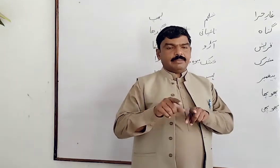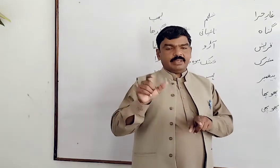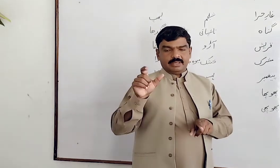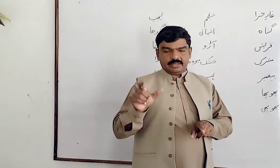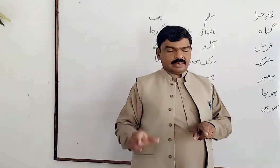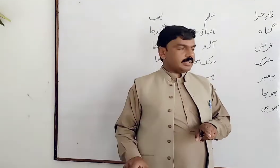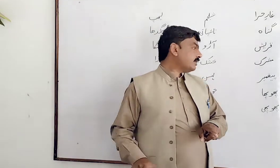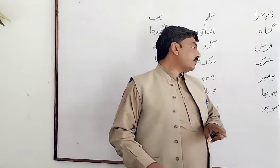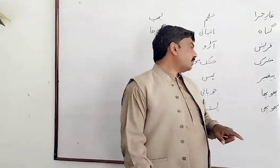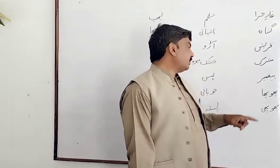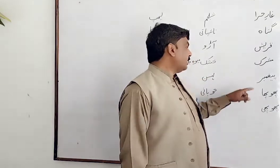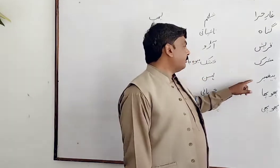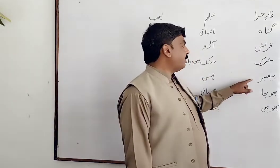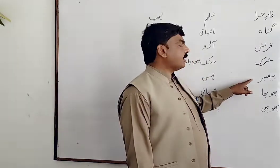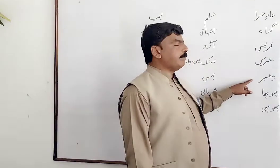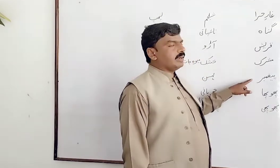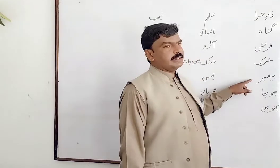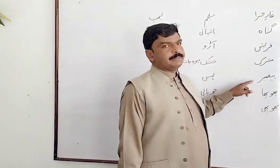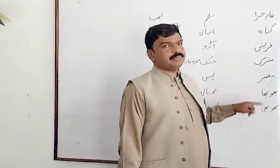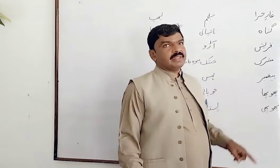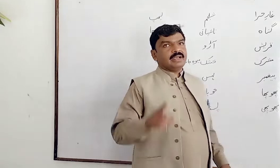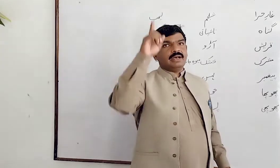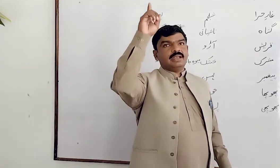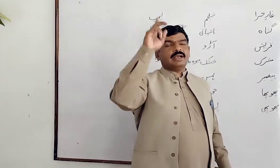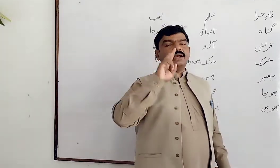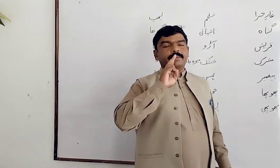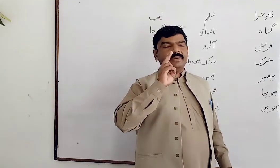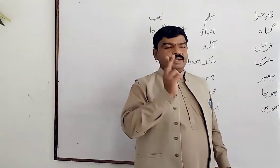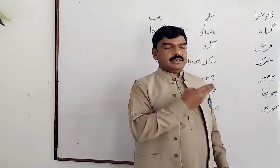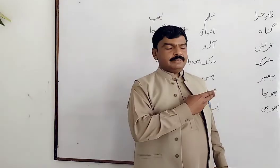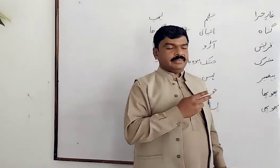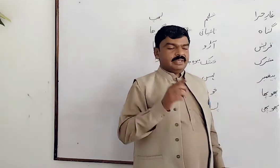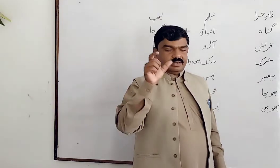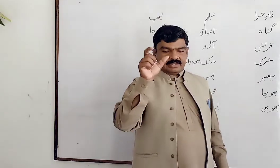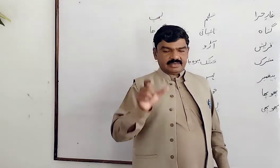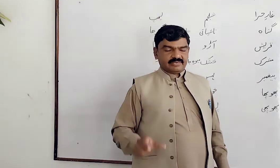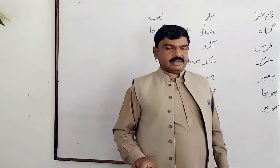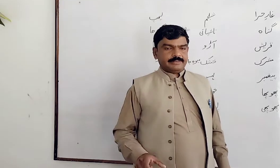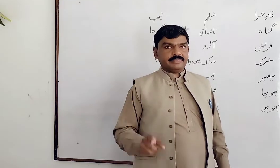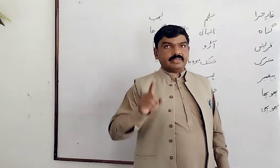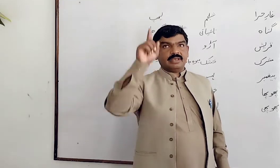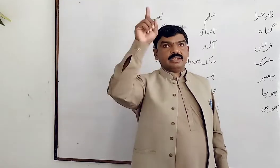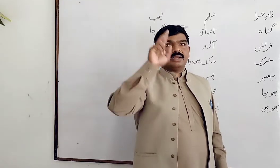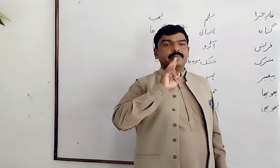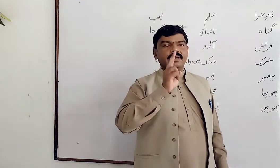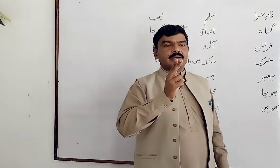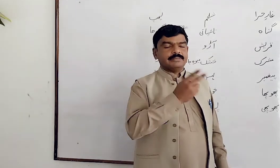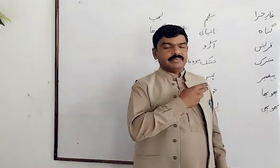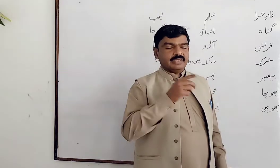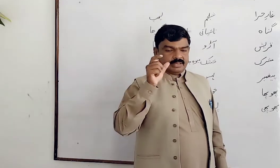बराबरी करने वाला। पैगंबर, अल्लाह का पैगाम लाने वाला, अल्लाह का